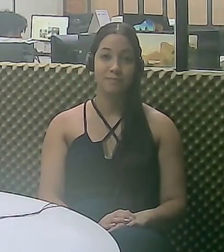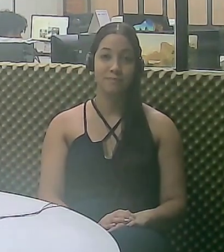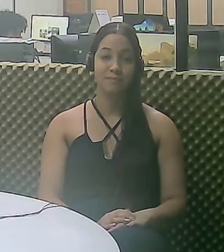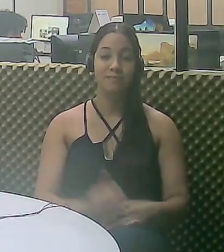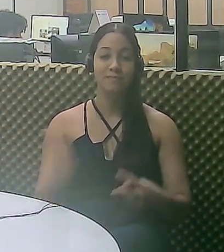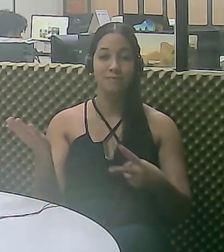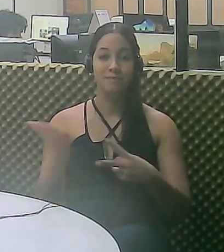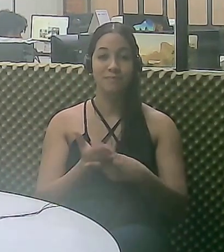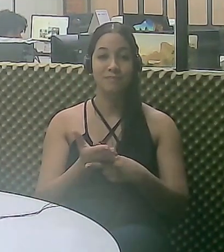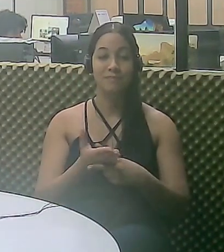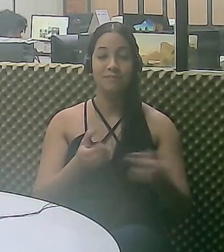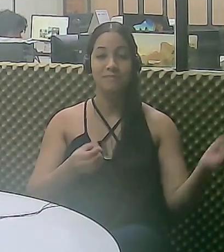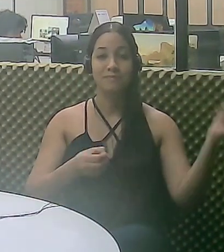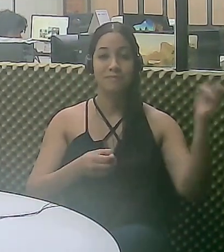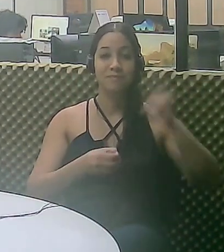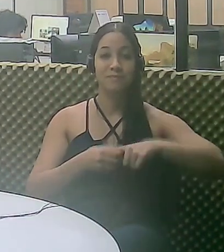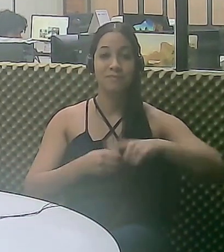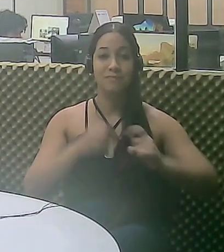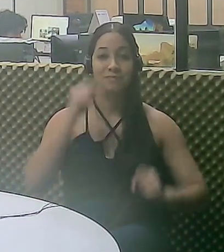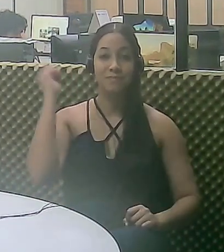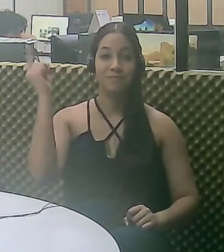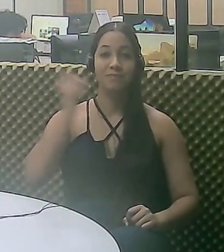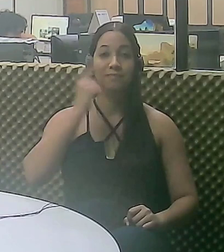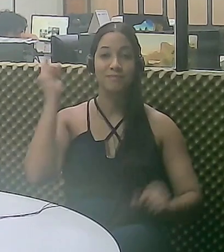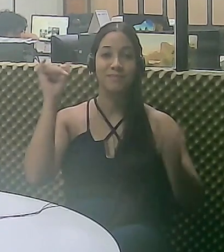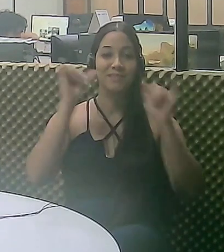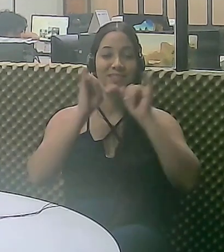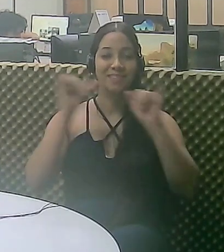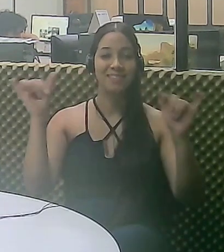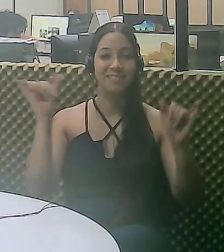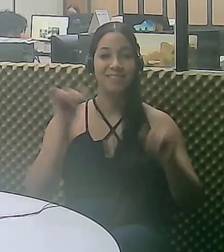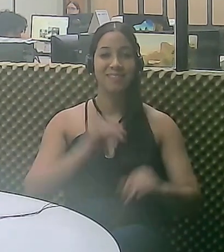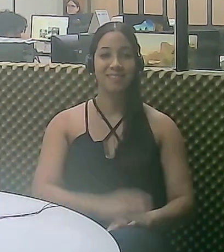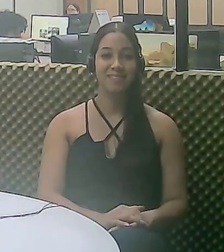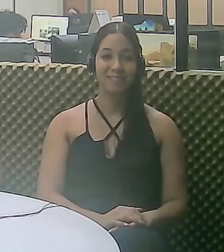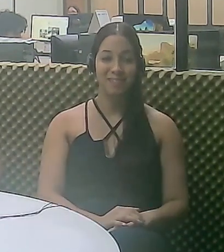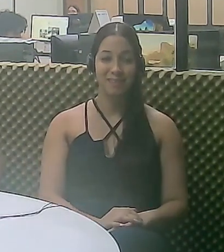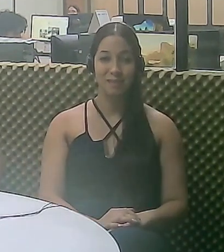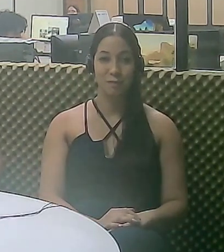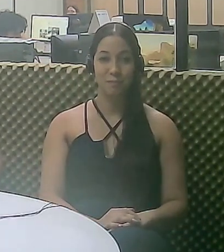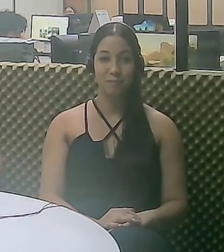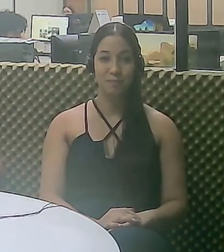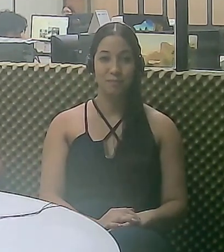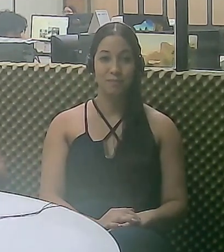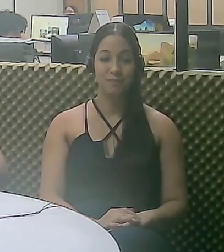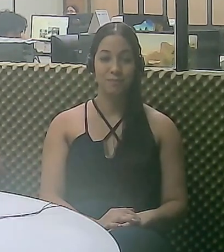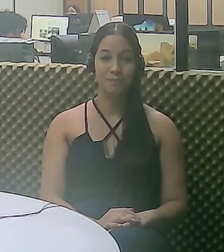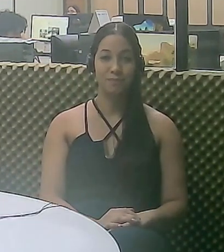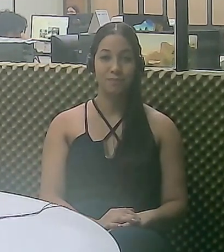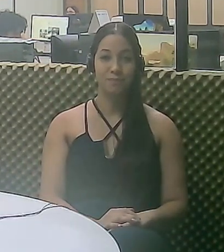Agora vamos para um rápido intervalo, já estamos de volta com o Giro de Notícias.